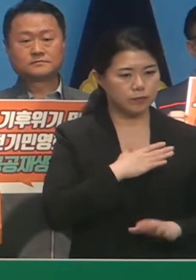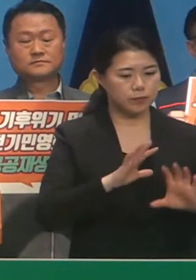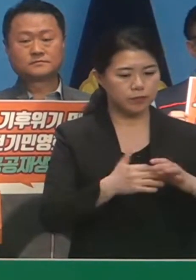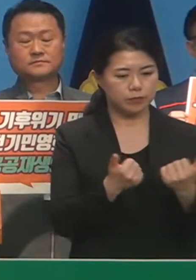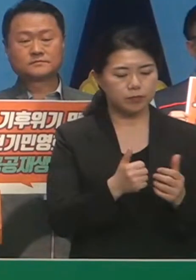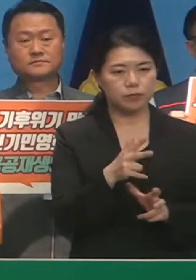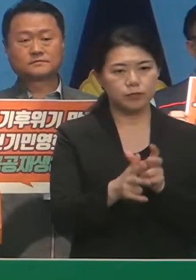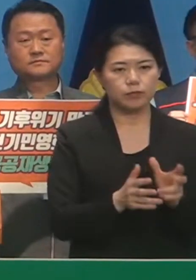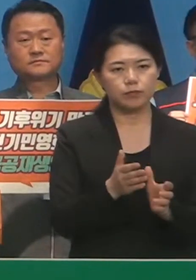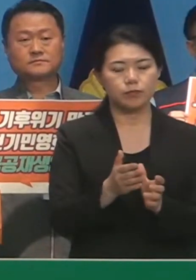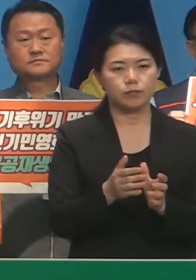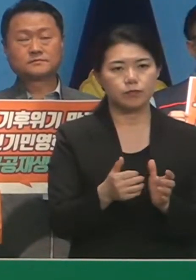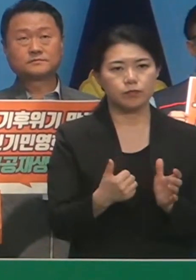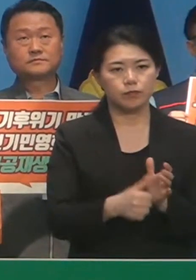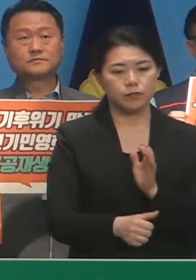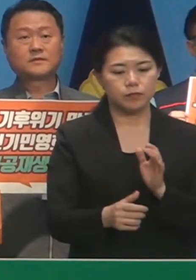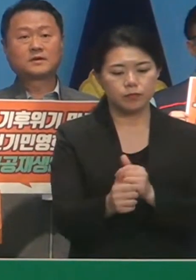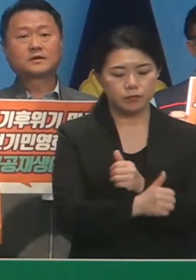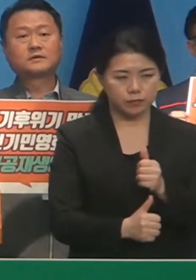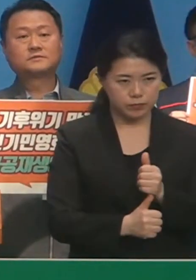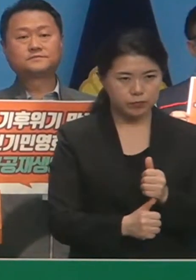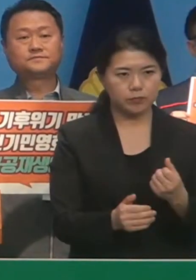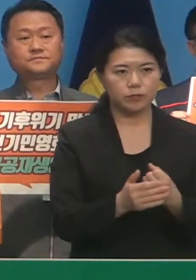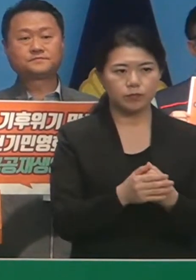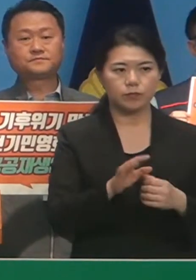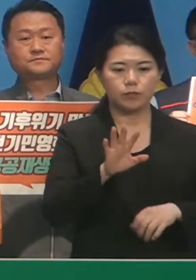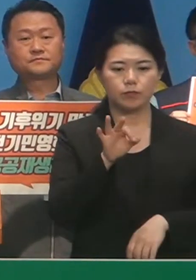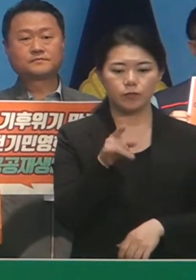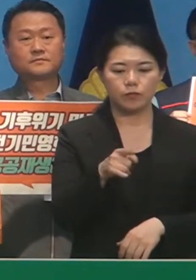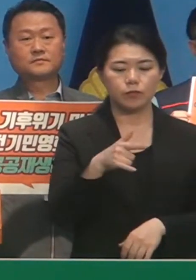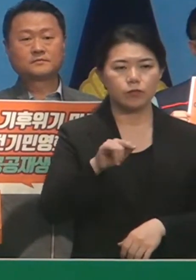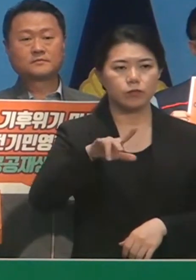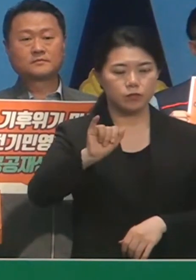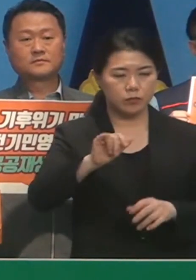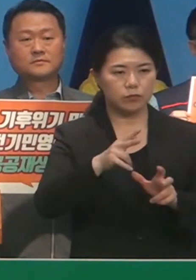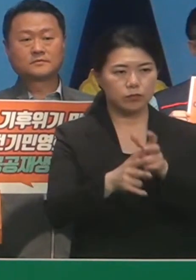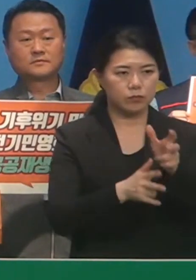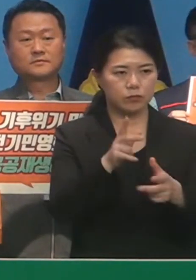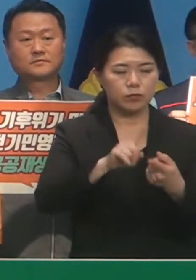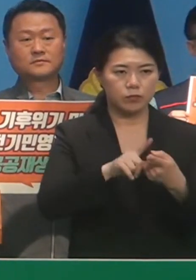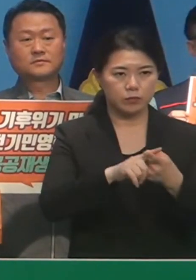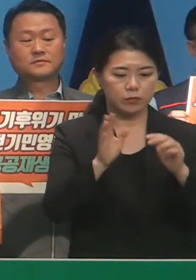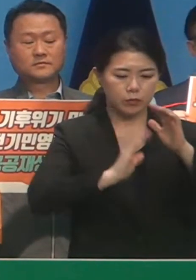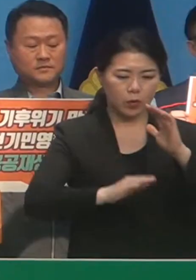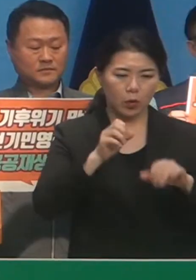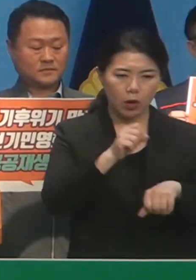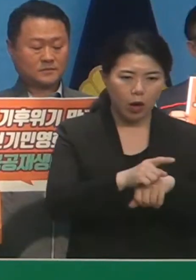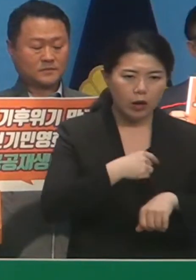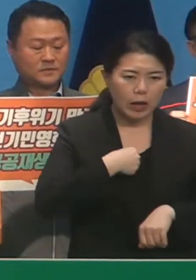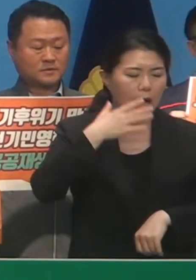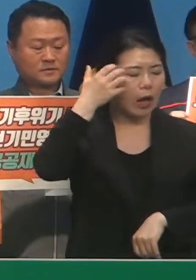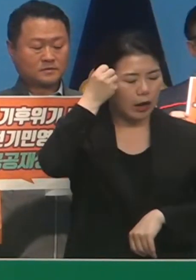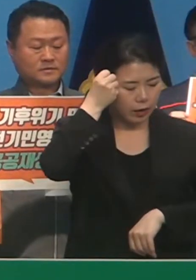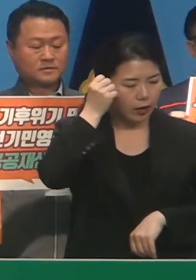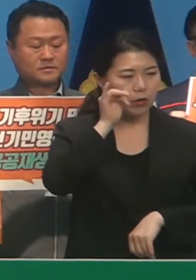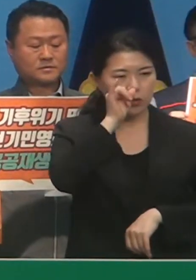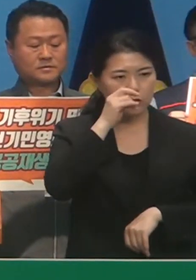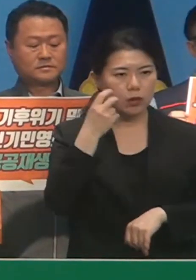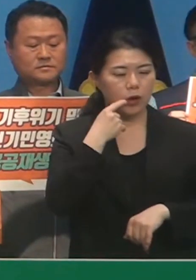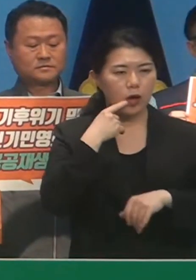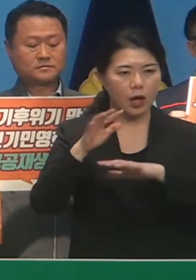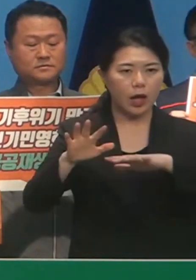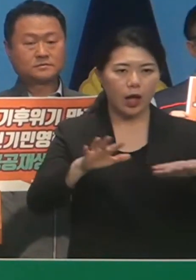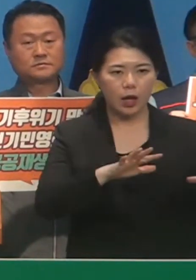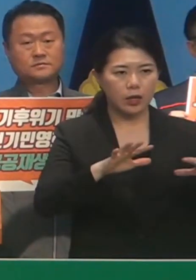국회 산재위 위원으로서 에너지 산업에서의 공공성의 중요성을 깊이 인식하고 있으며 해상풍력